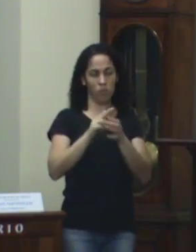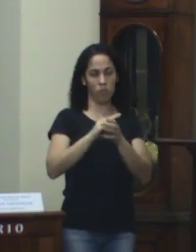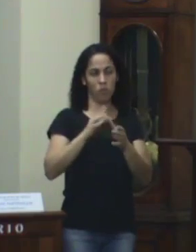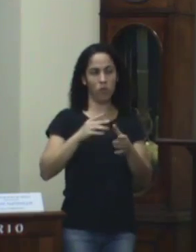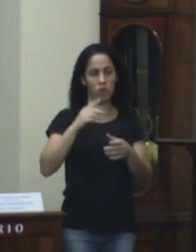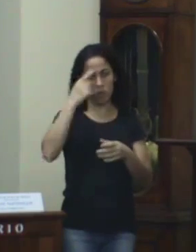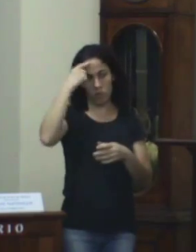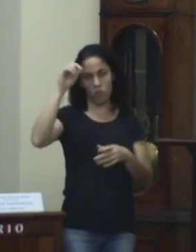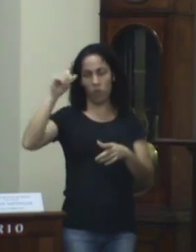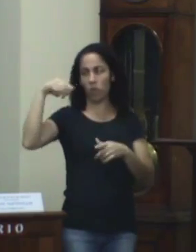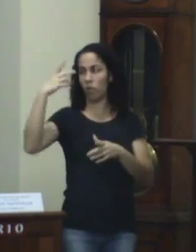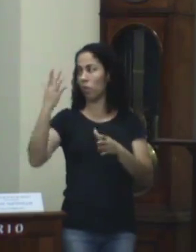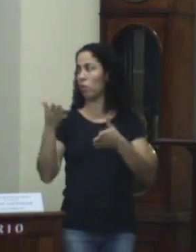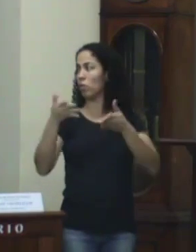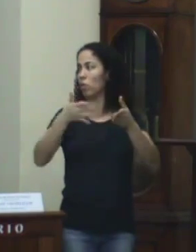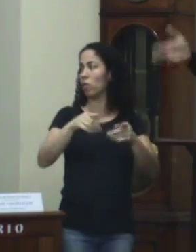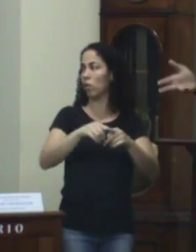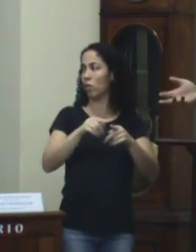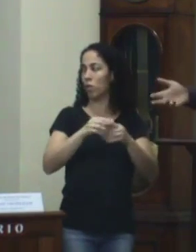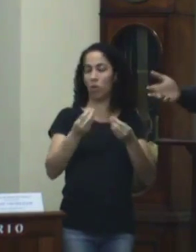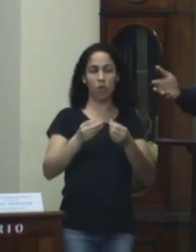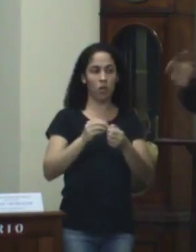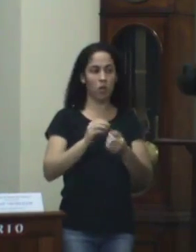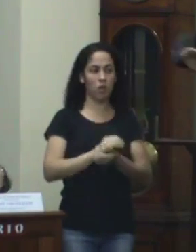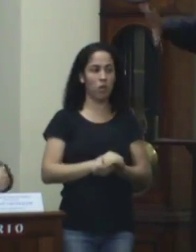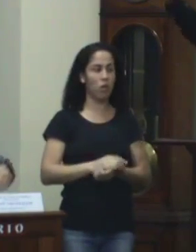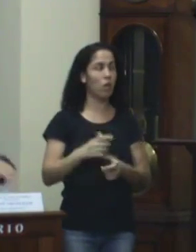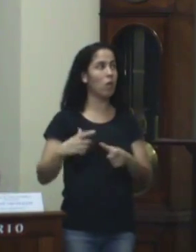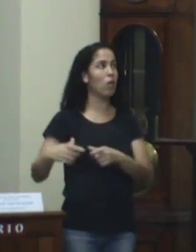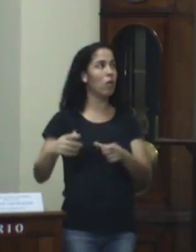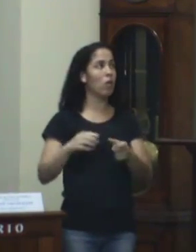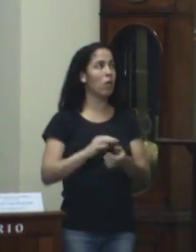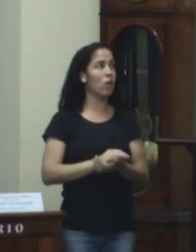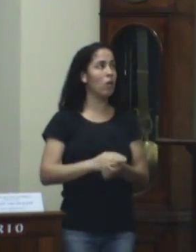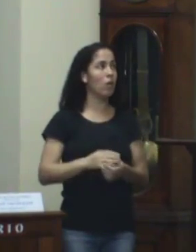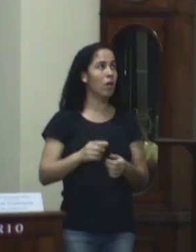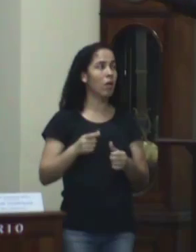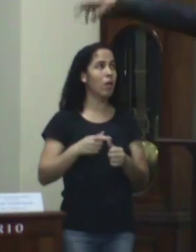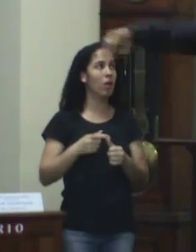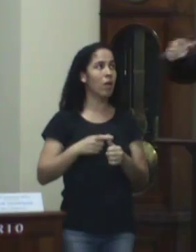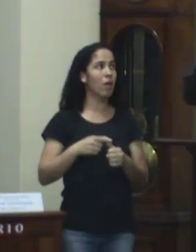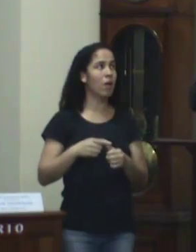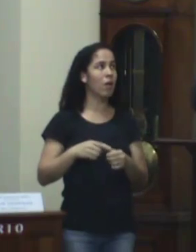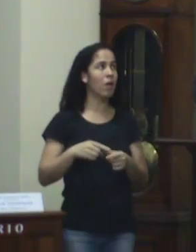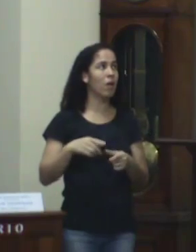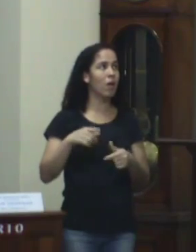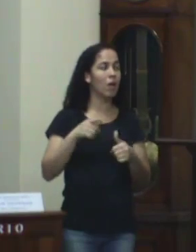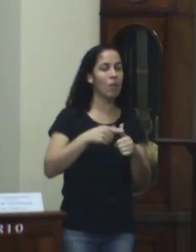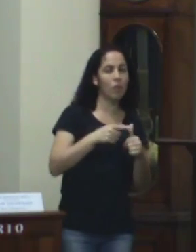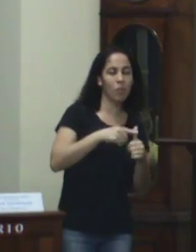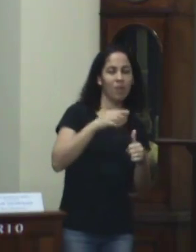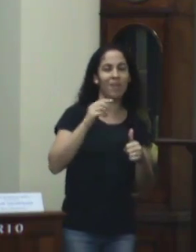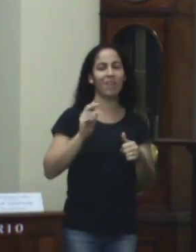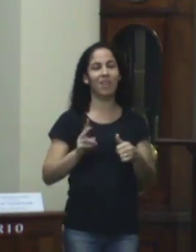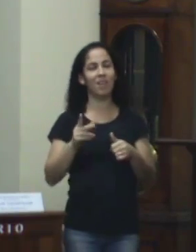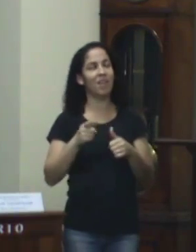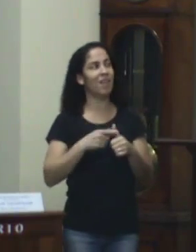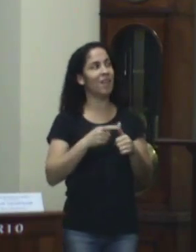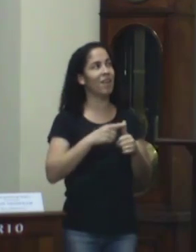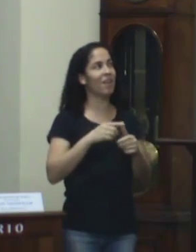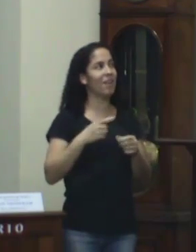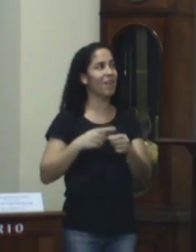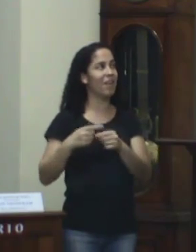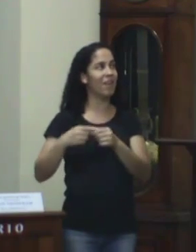João Bonito, a primeira Academia ao Ar Livre daquela localidade. Gosto de falar que foi a primeira do Jardim Valença, gosto de falar que é a primeira dos